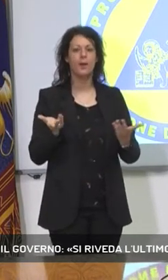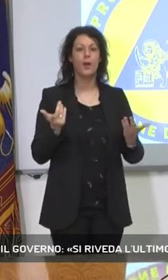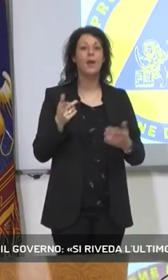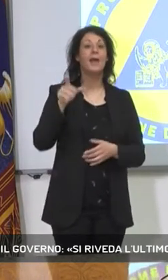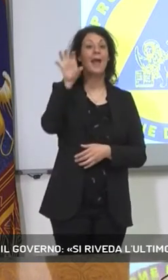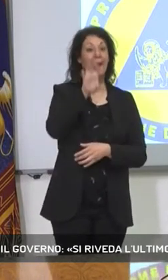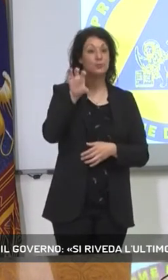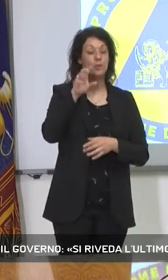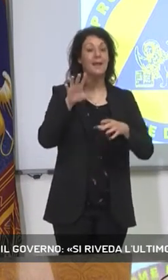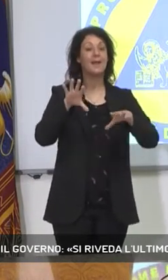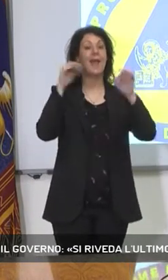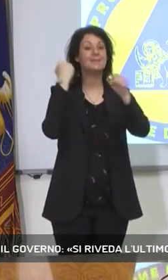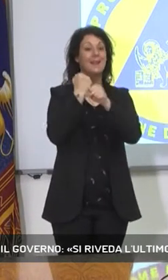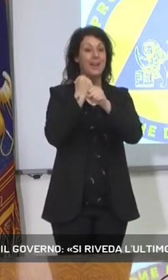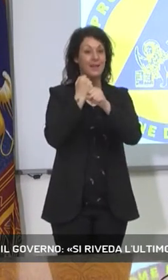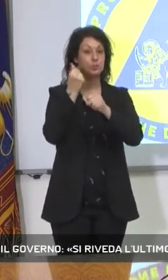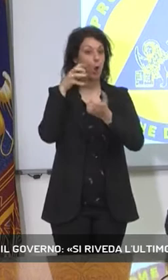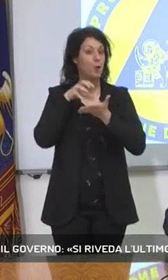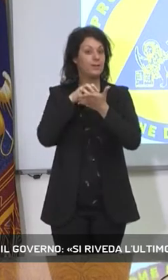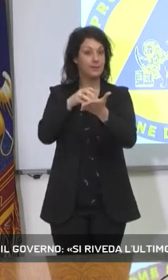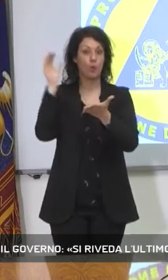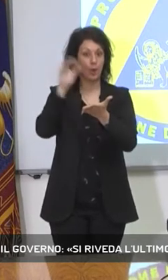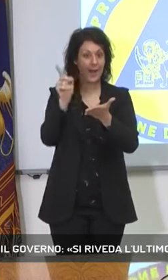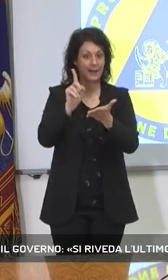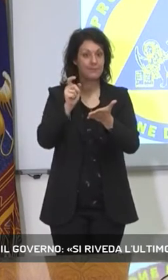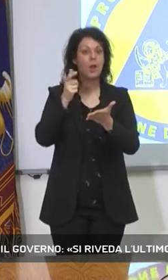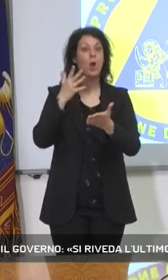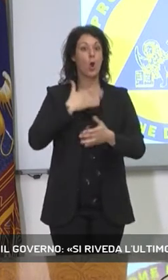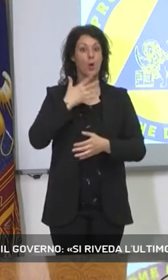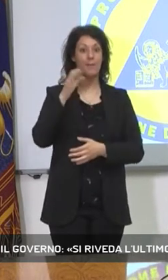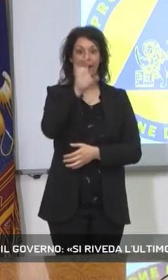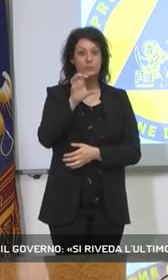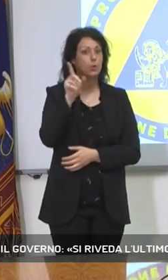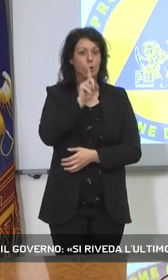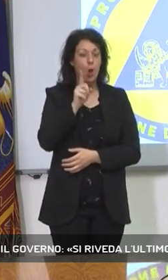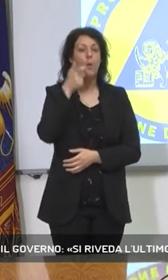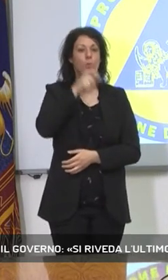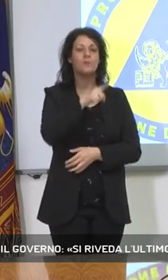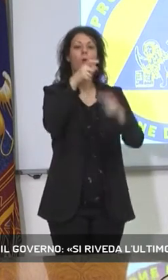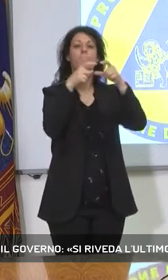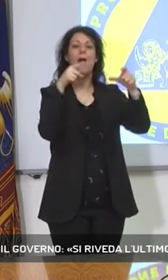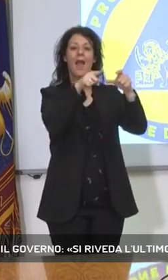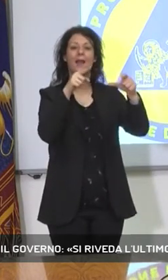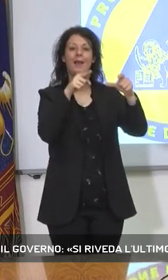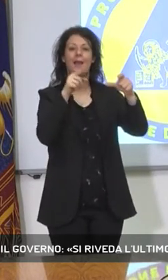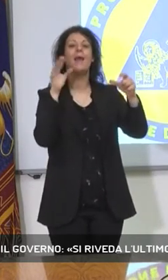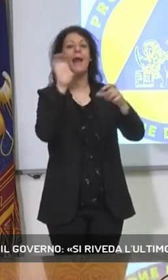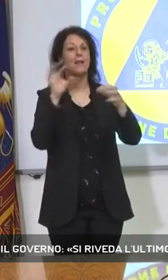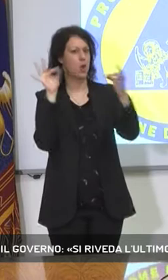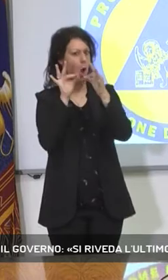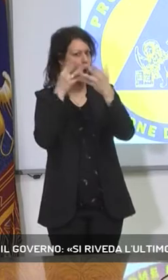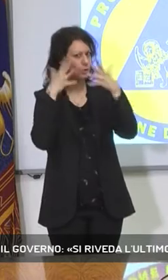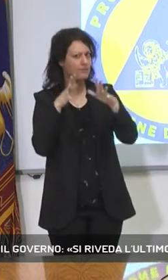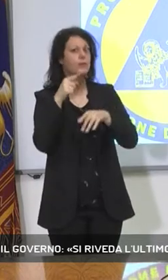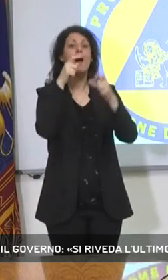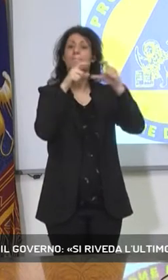colpa della regione a regione ha fatto gli accordi con le banche tutte le banche ci dicono aspettano lo chiede al governo appunto questa è la versione ufficiale di basta